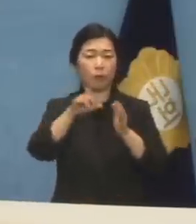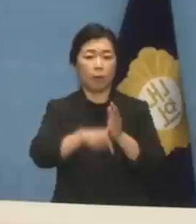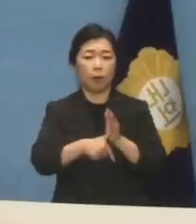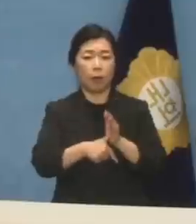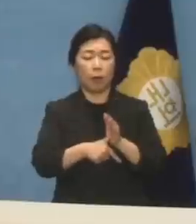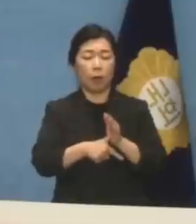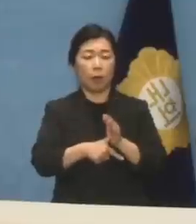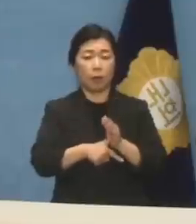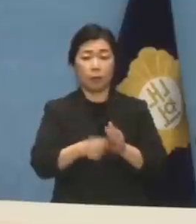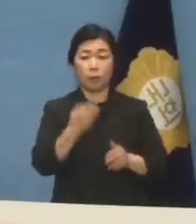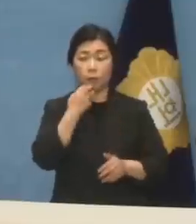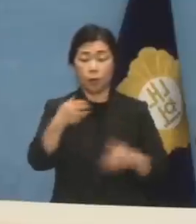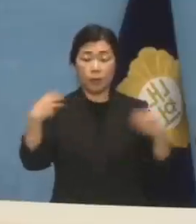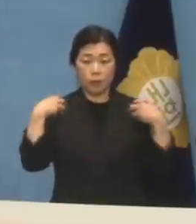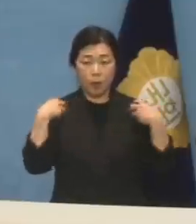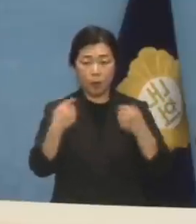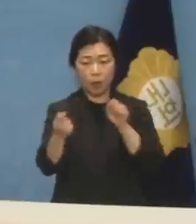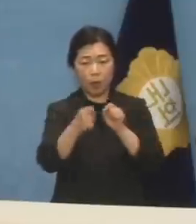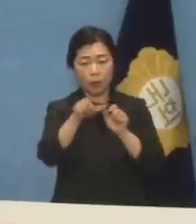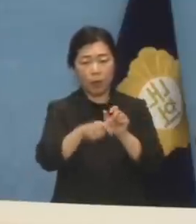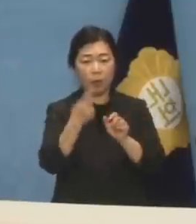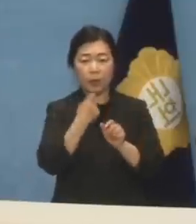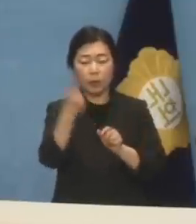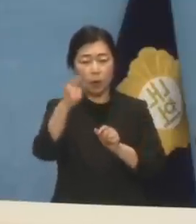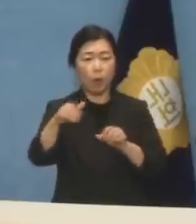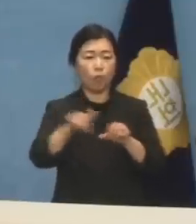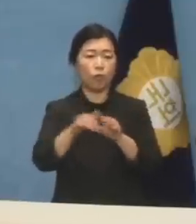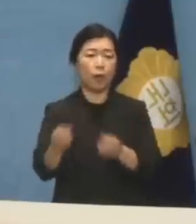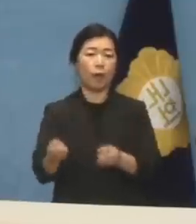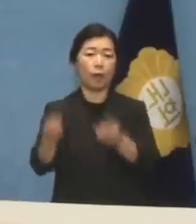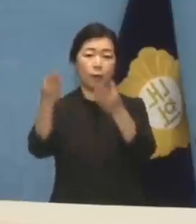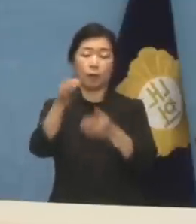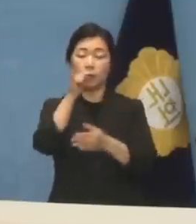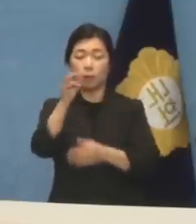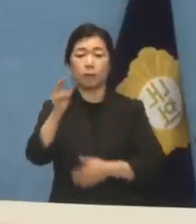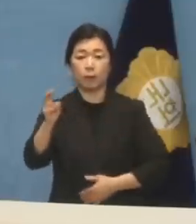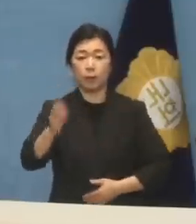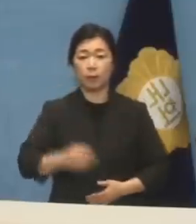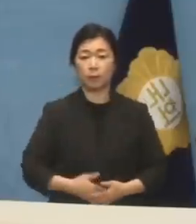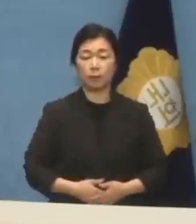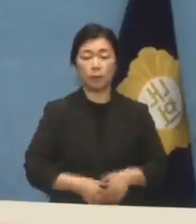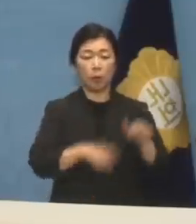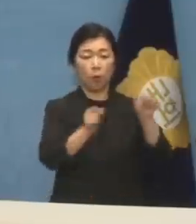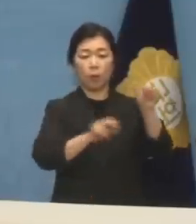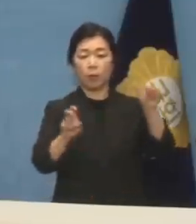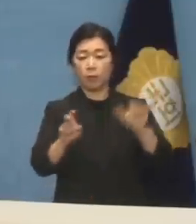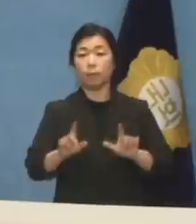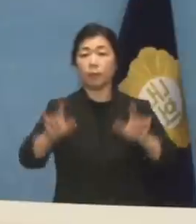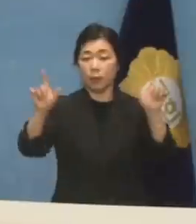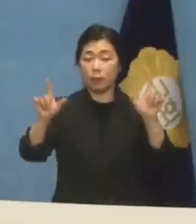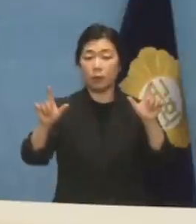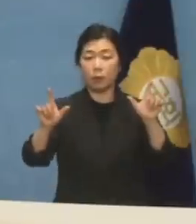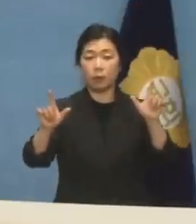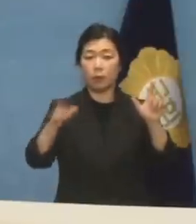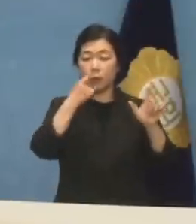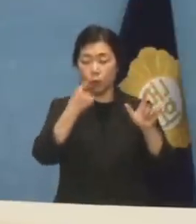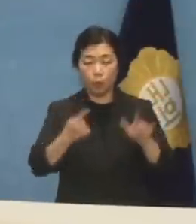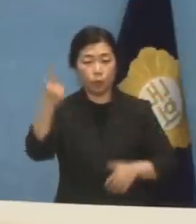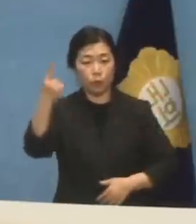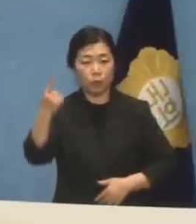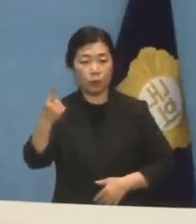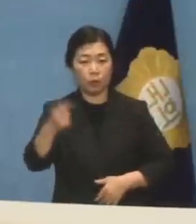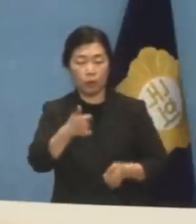시청 인근에서 저희가 기념 행사 촛불 문화제를 진행할 예정이고요. 5월 20일에는 저희